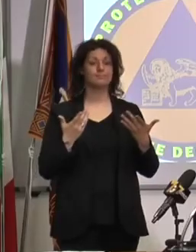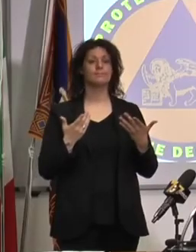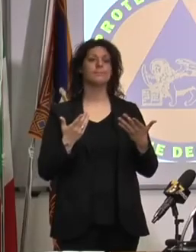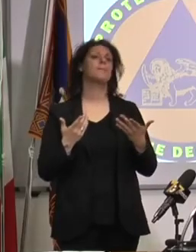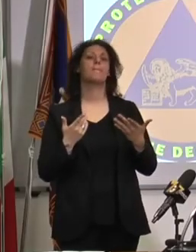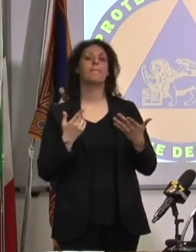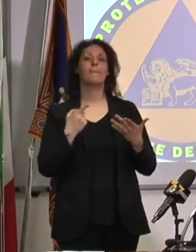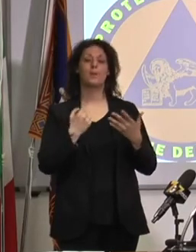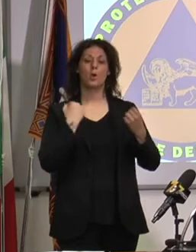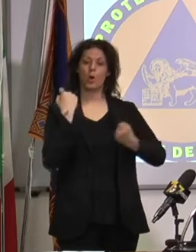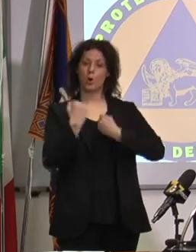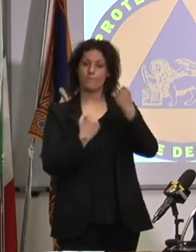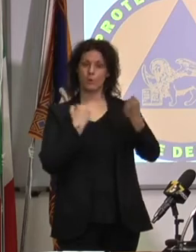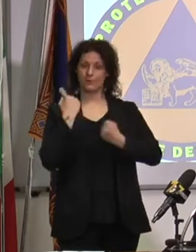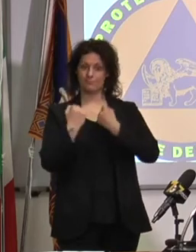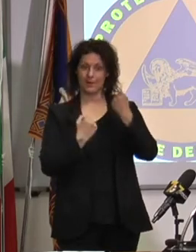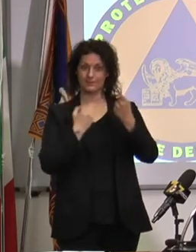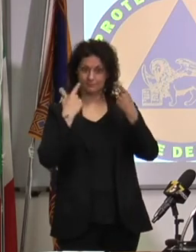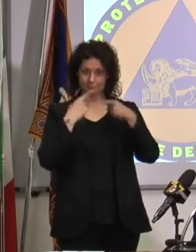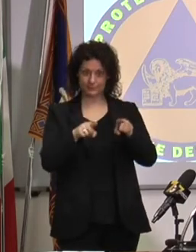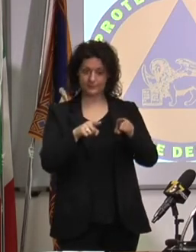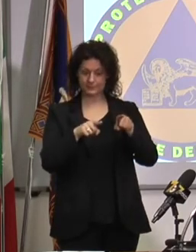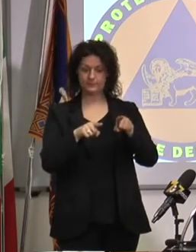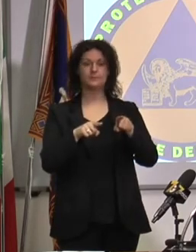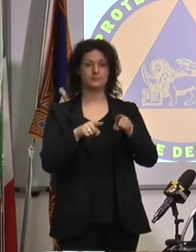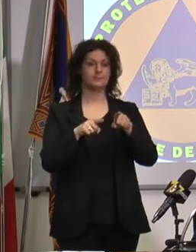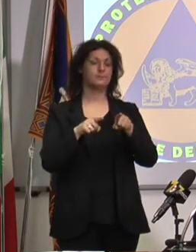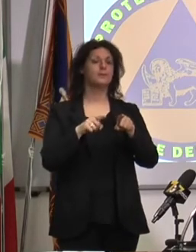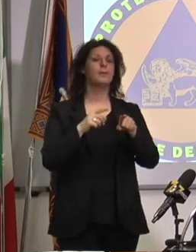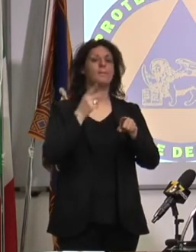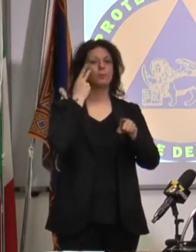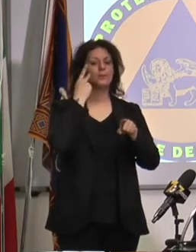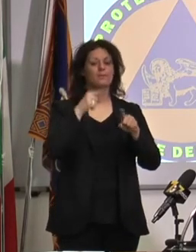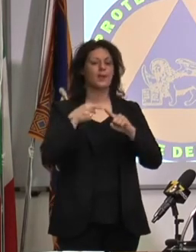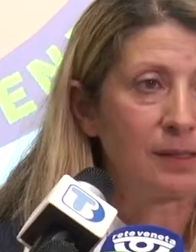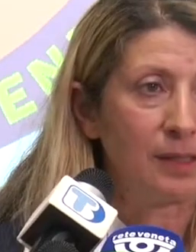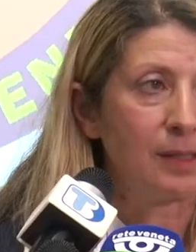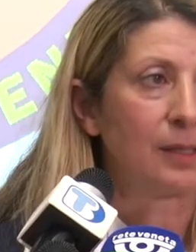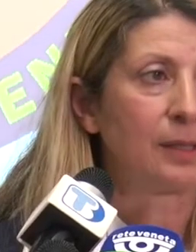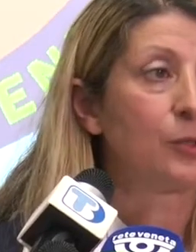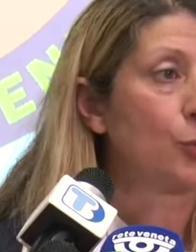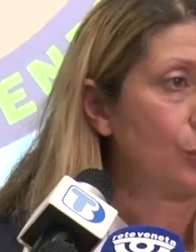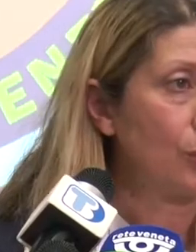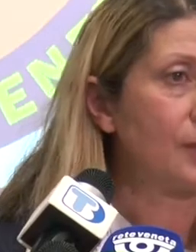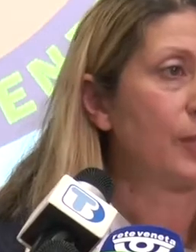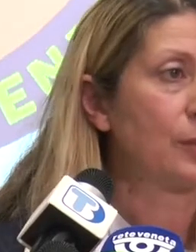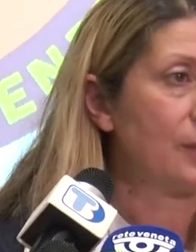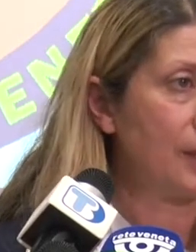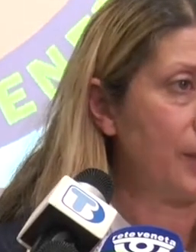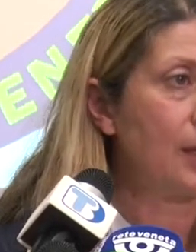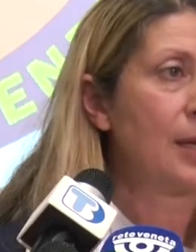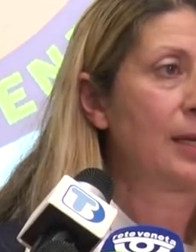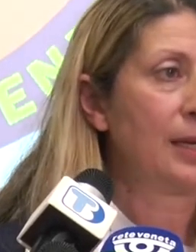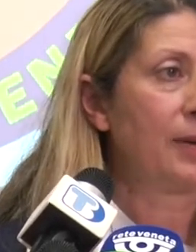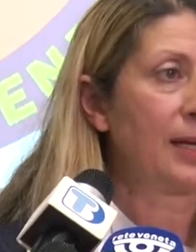cinesi. Sono solo alcuni frammenti di un poco apprezzabile scambio di critiche tra la responsabile del piano di salute pubblica della Regione Veneto,